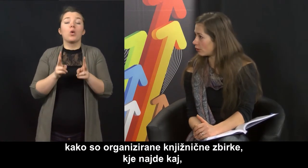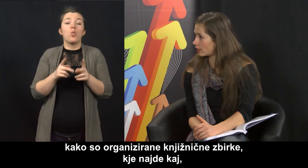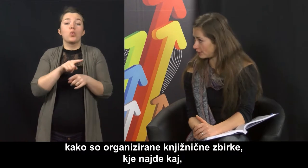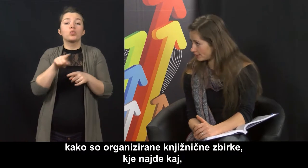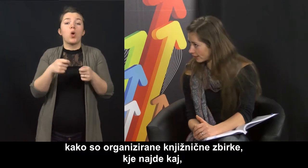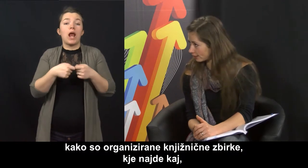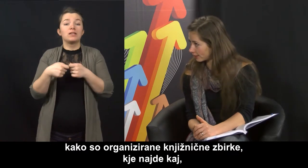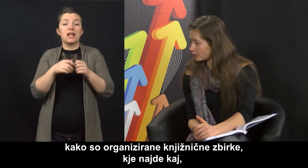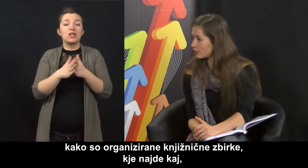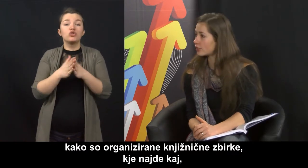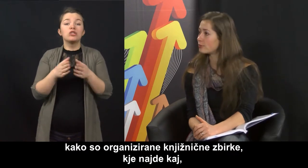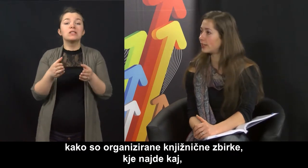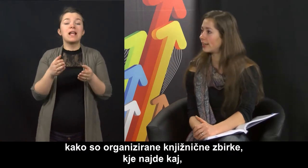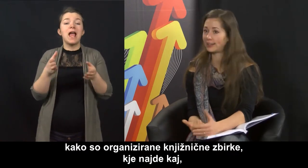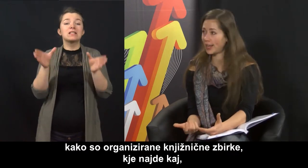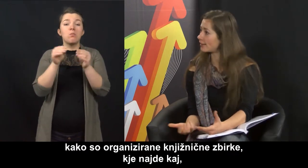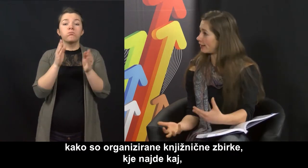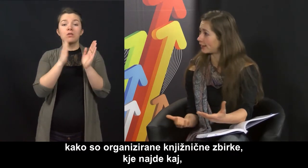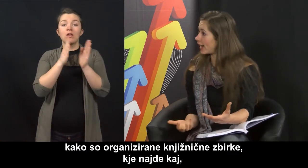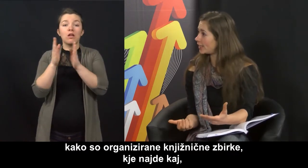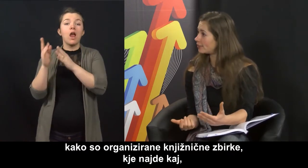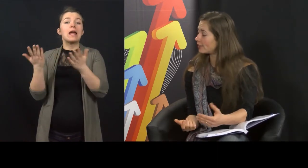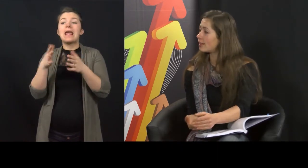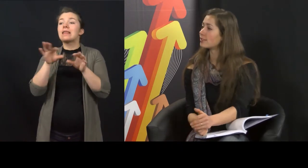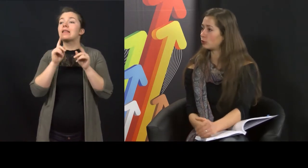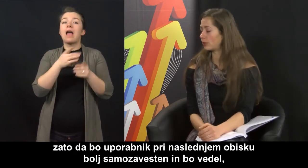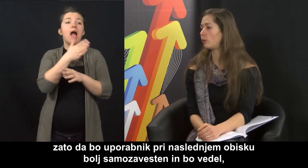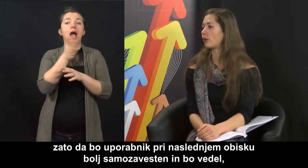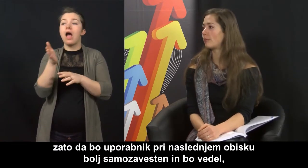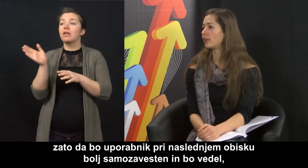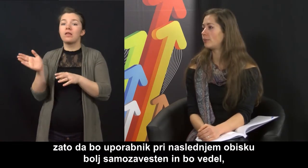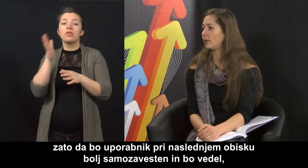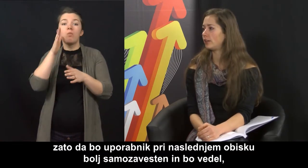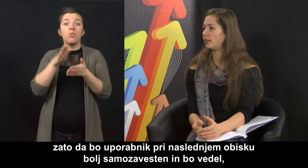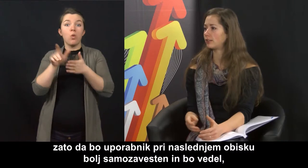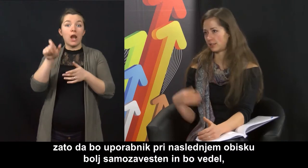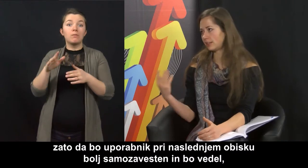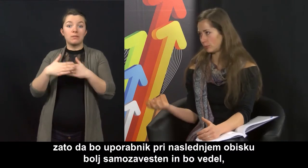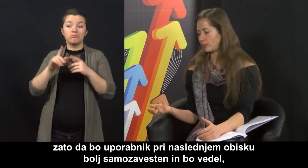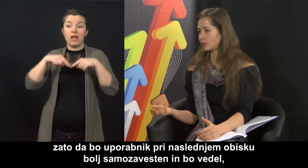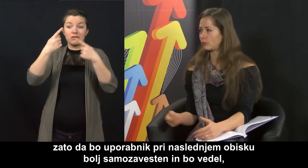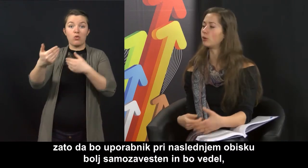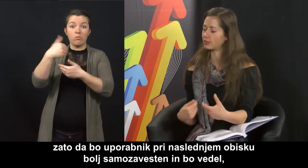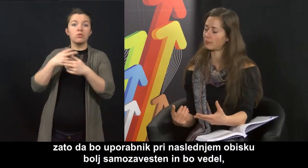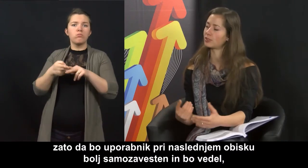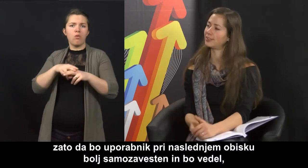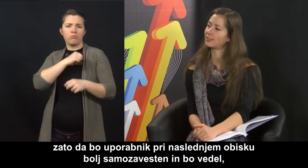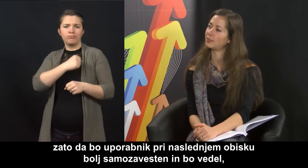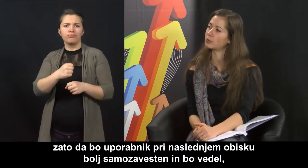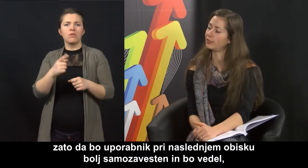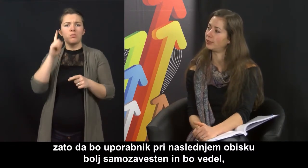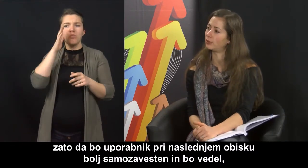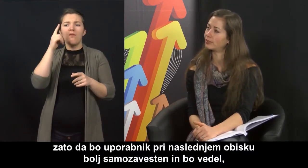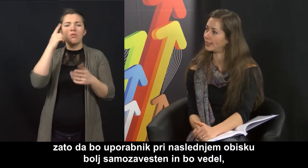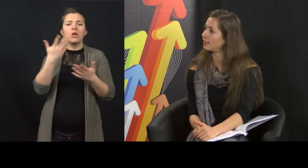so organizirane knjižnične zbirke, kje najde kaj, zato da bo uporabnik pri naslednjem obisku bolj samozavesten